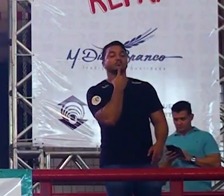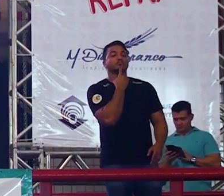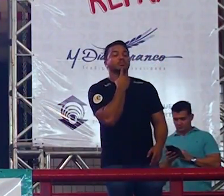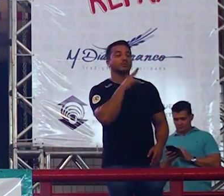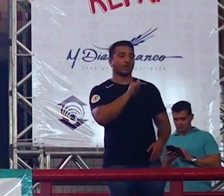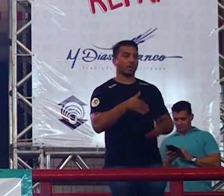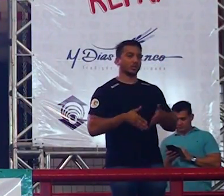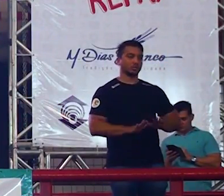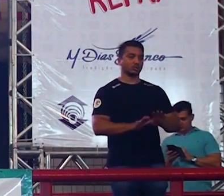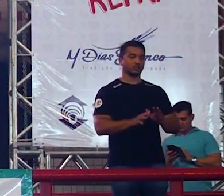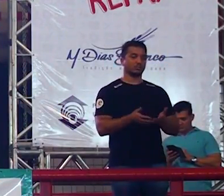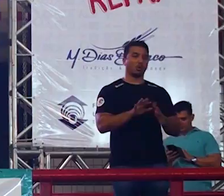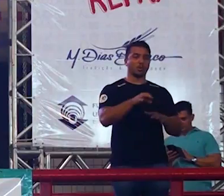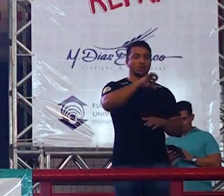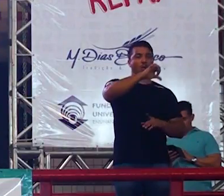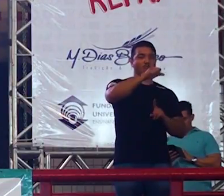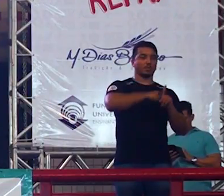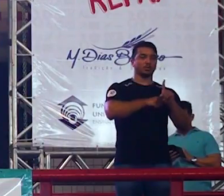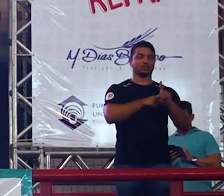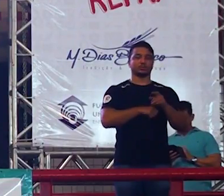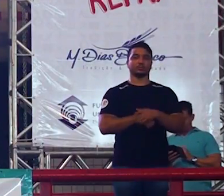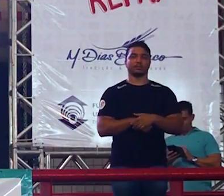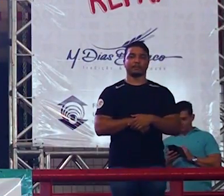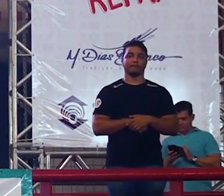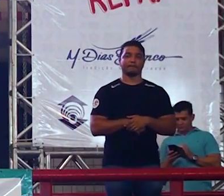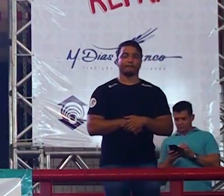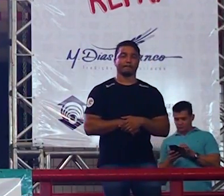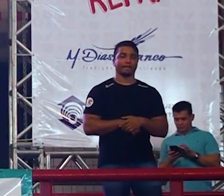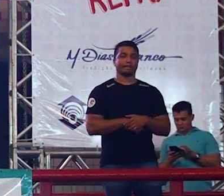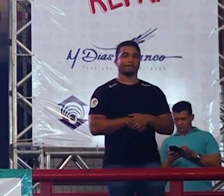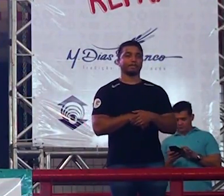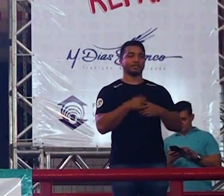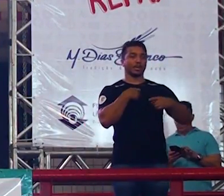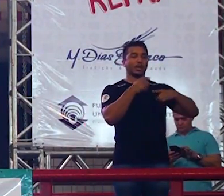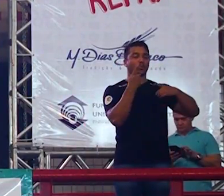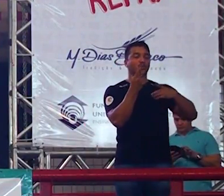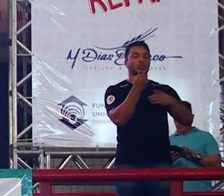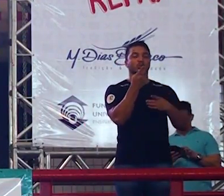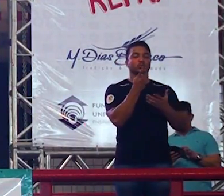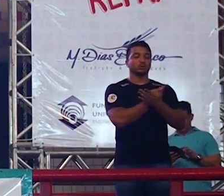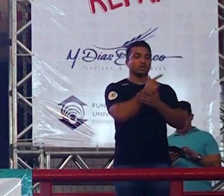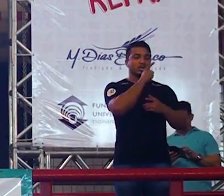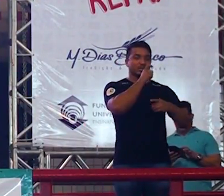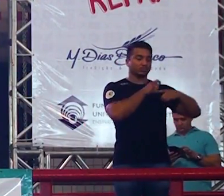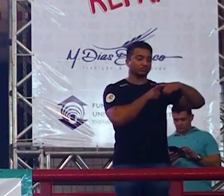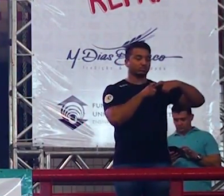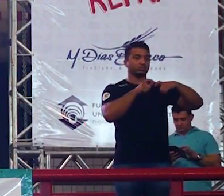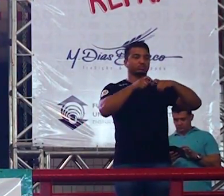ao nascimento. Tá certo? A ereção peniana é